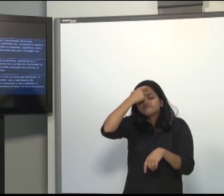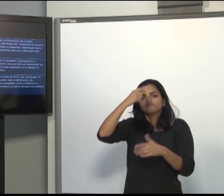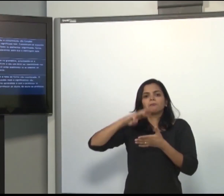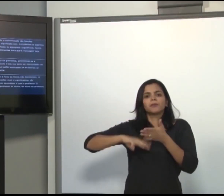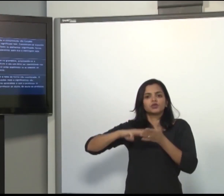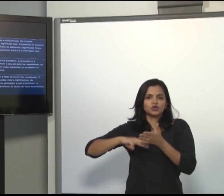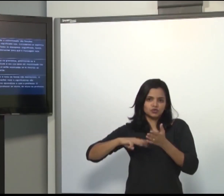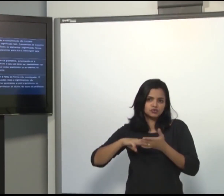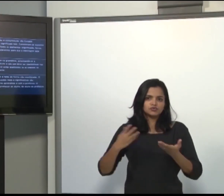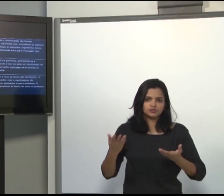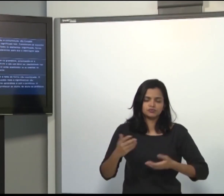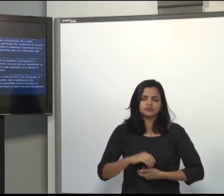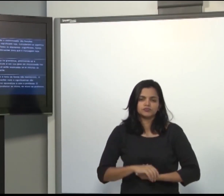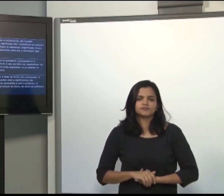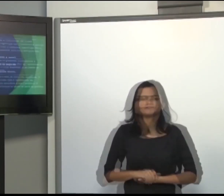da abordagem.